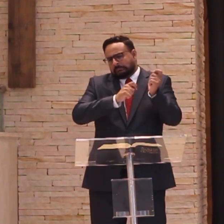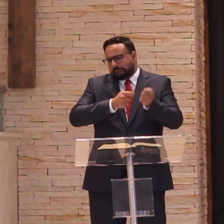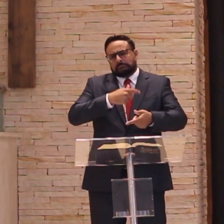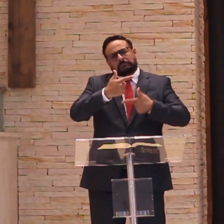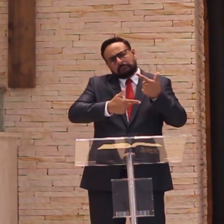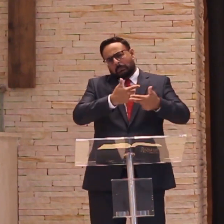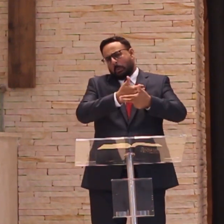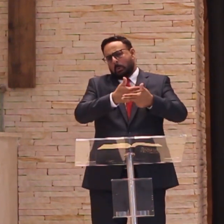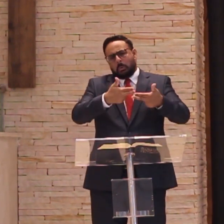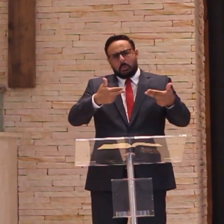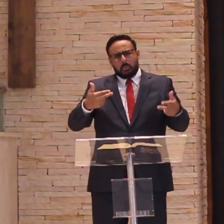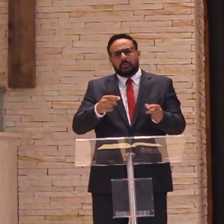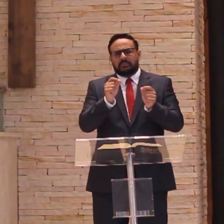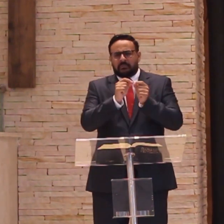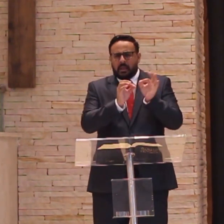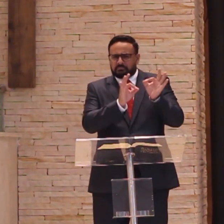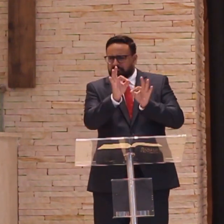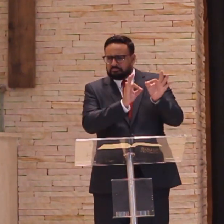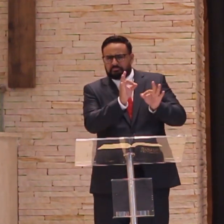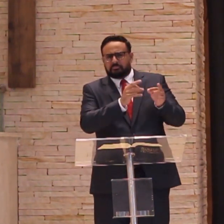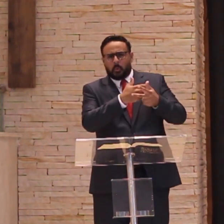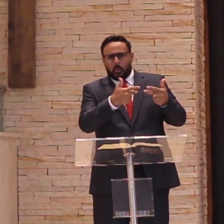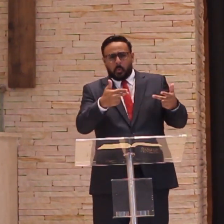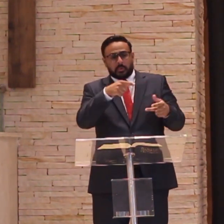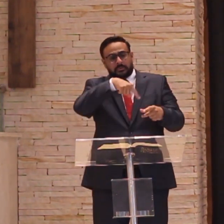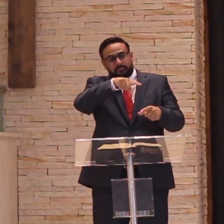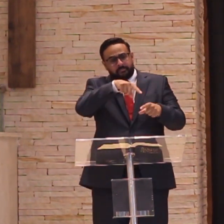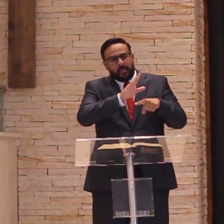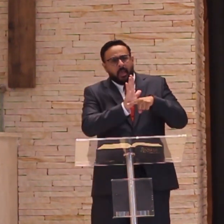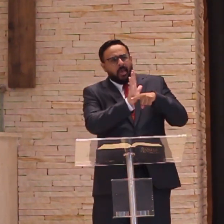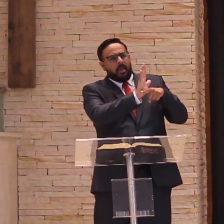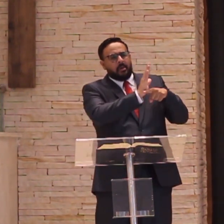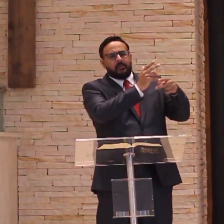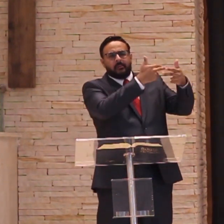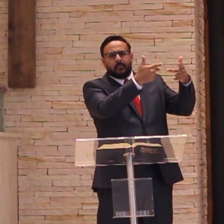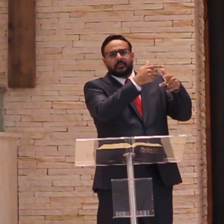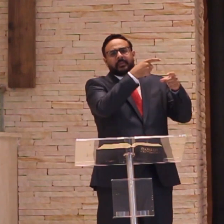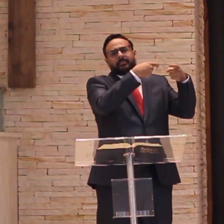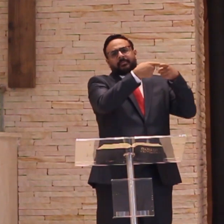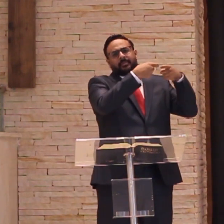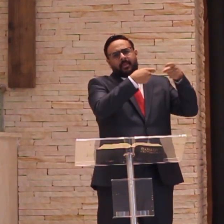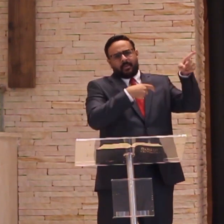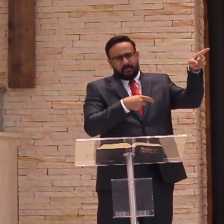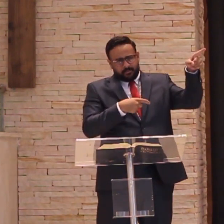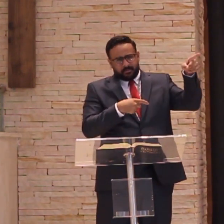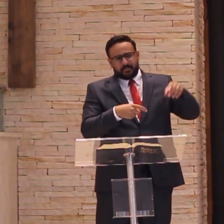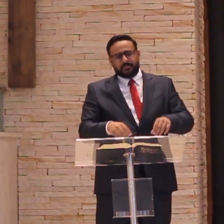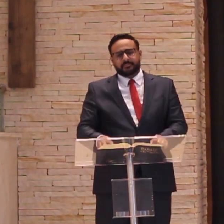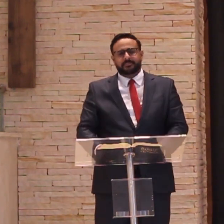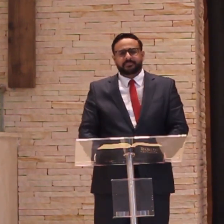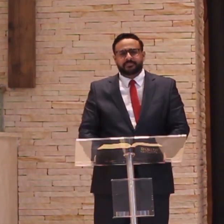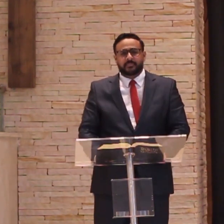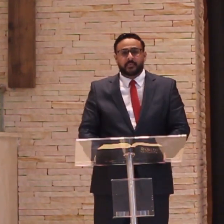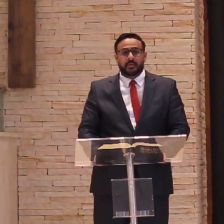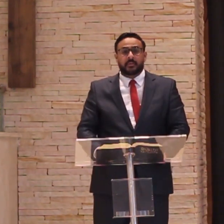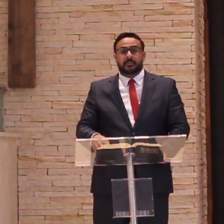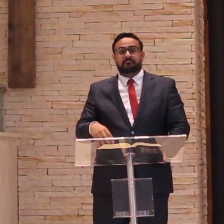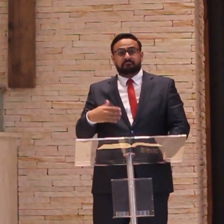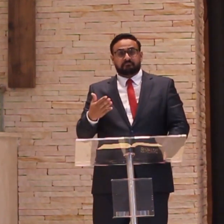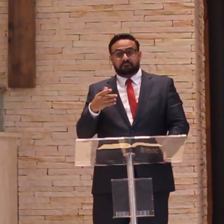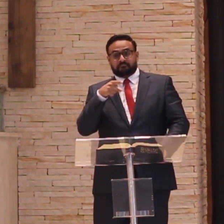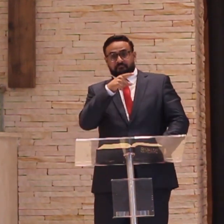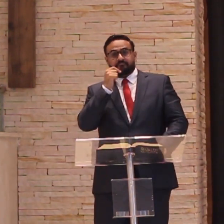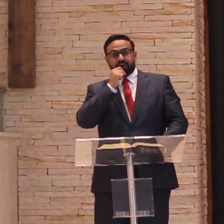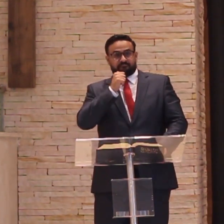E as pessoas trabalhavam nesse campo de concentração, fazendo as coisas que os soldados obrigavam, para